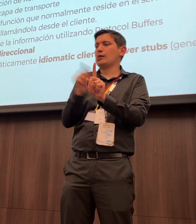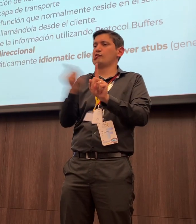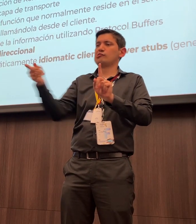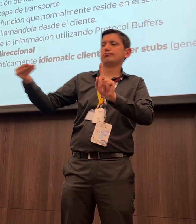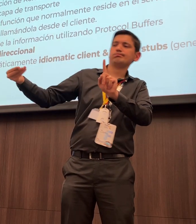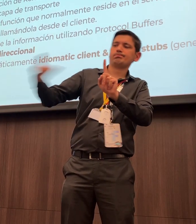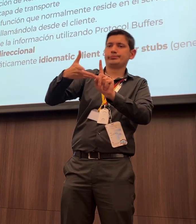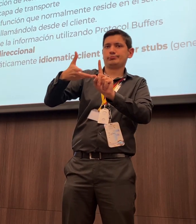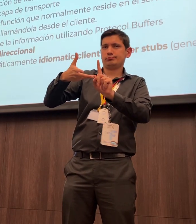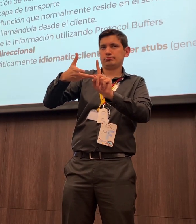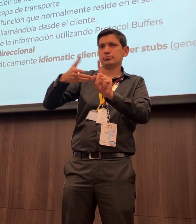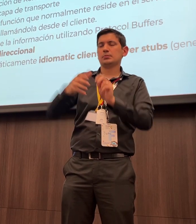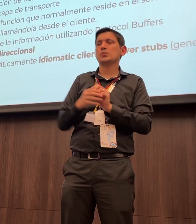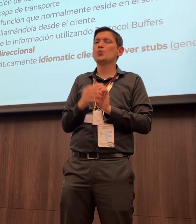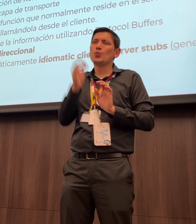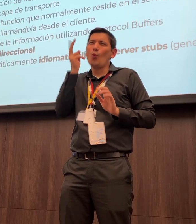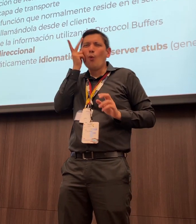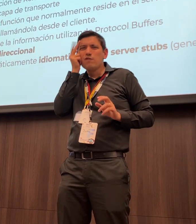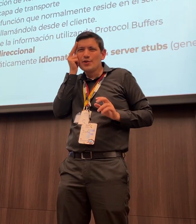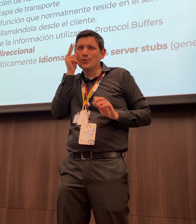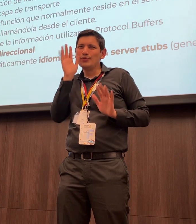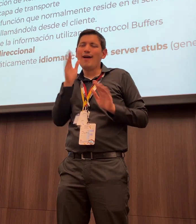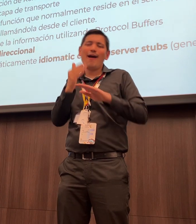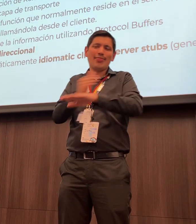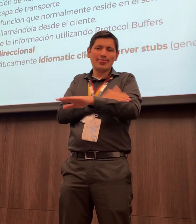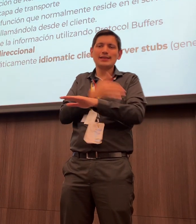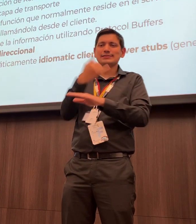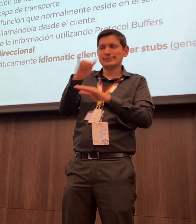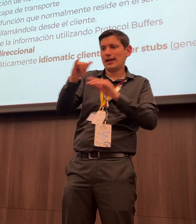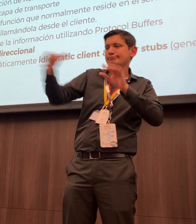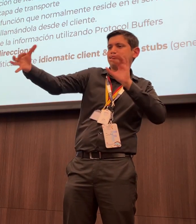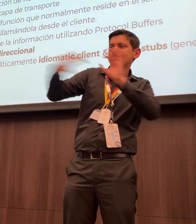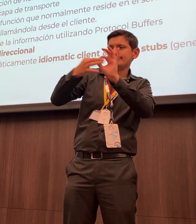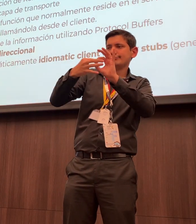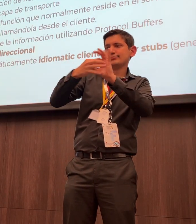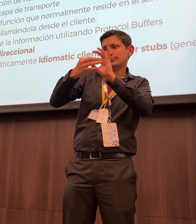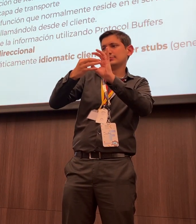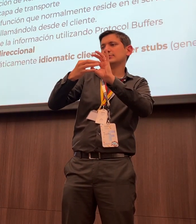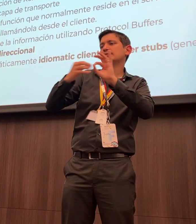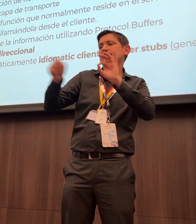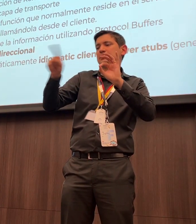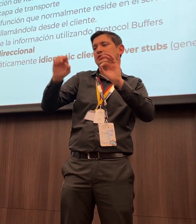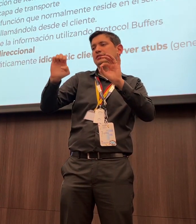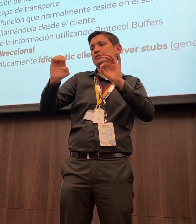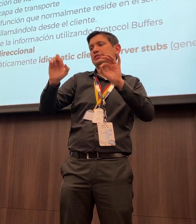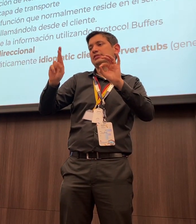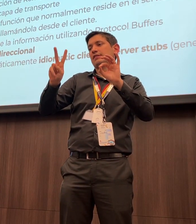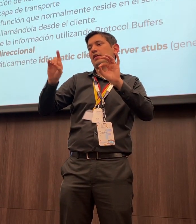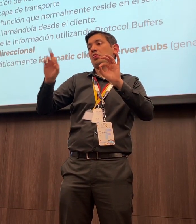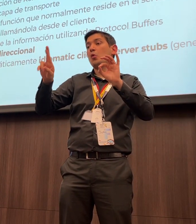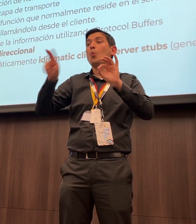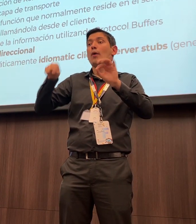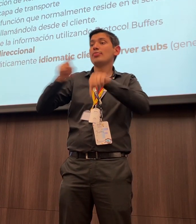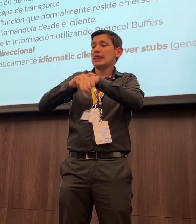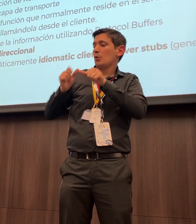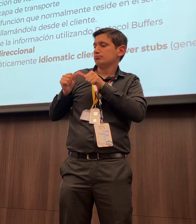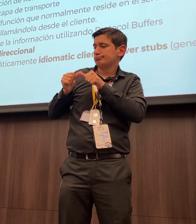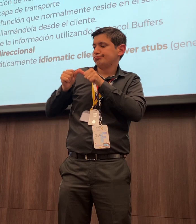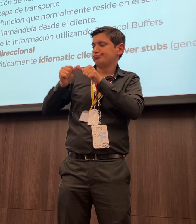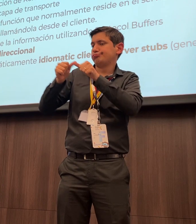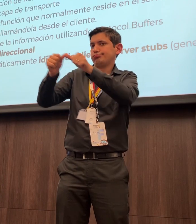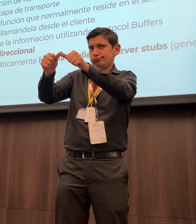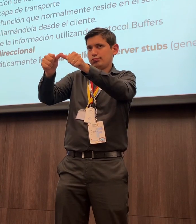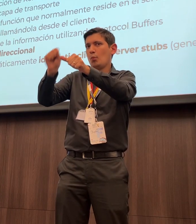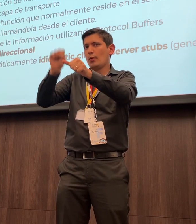algo. Obviamente porque previamente se estableció una conexión con el servidor, pero esta conexión, como se puede mantener a lo largo del tiempo, la idea es que